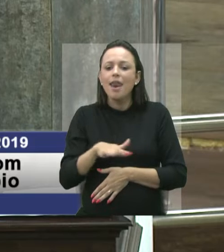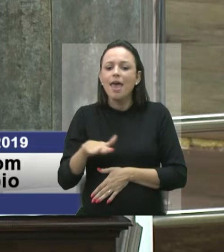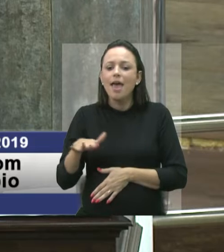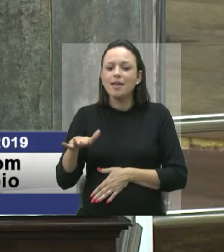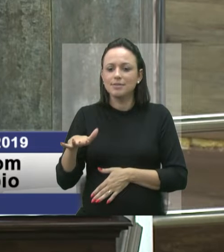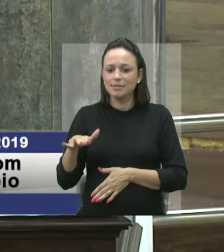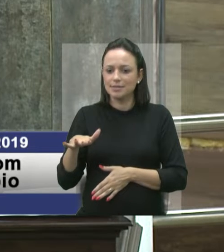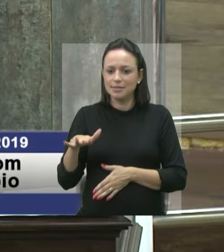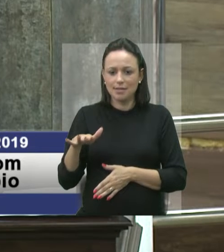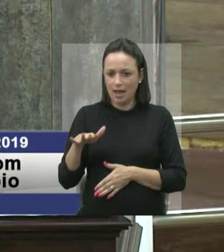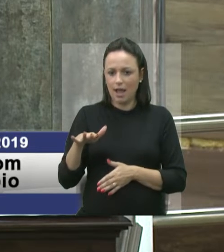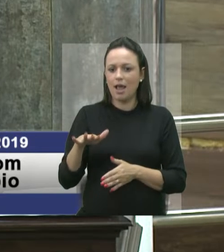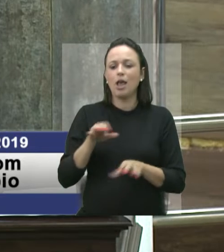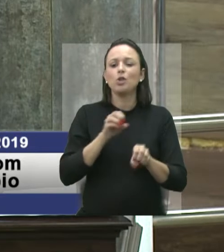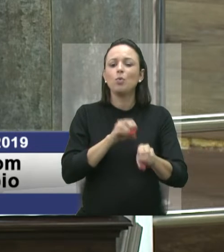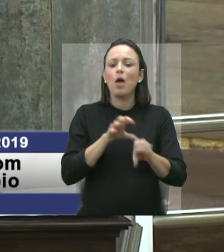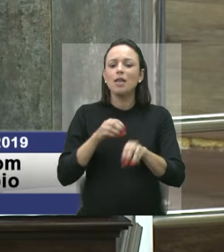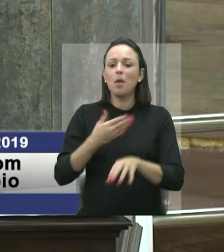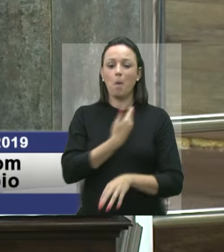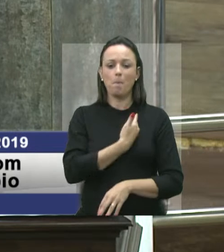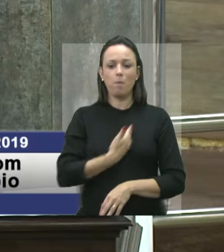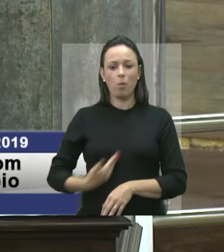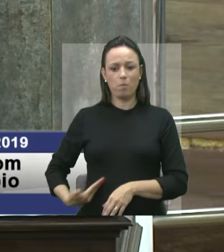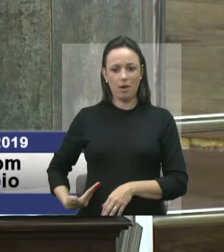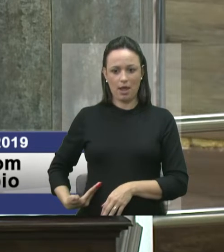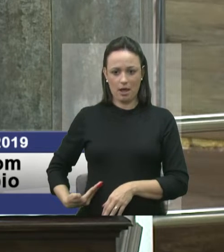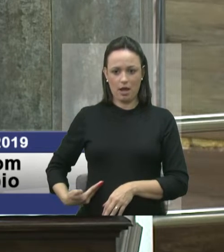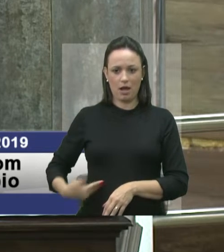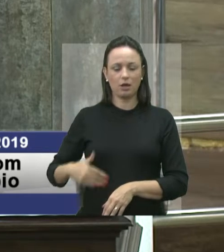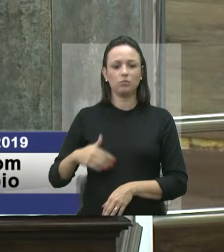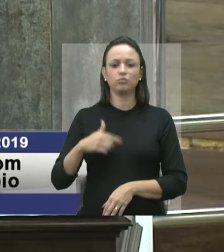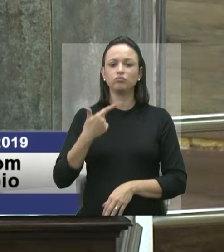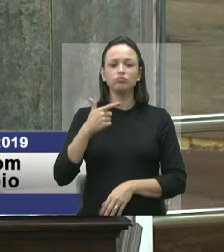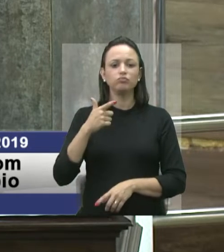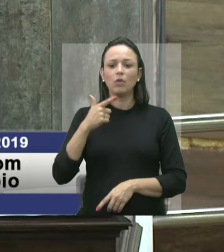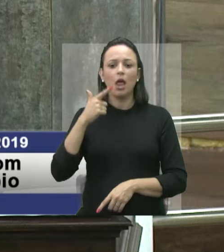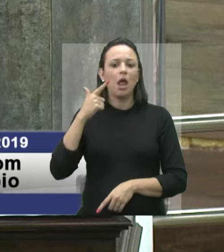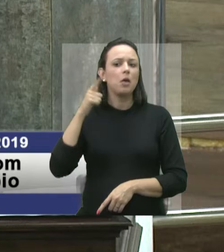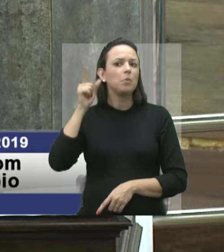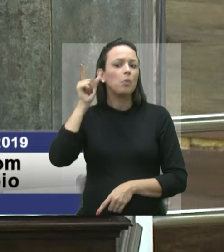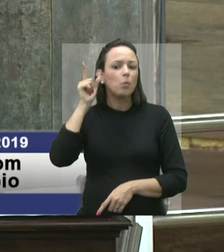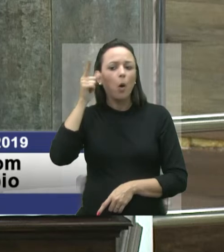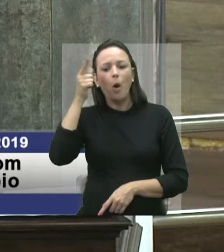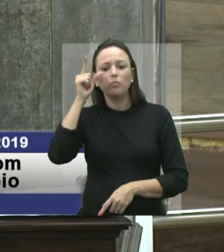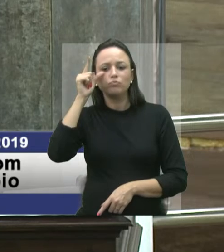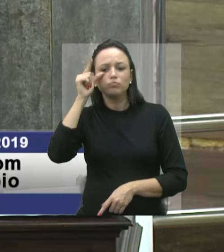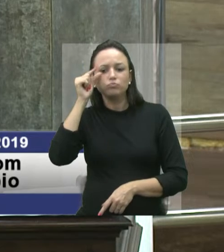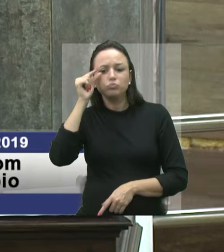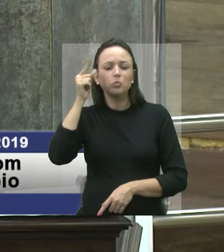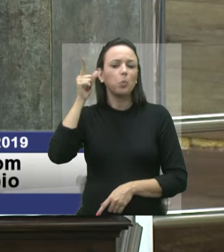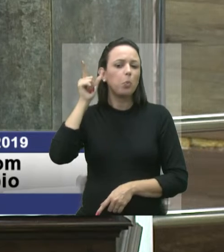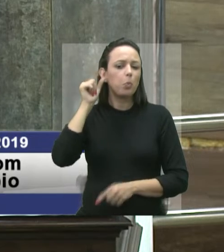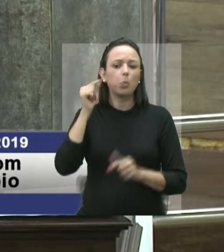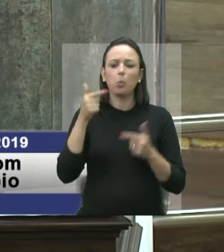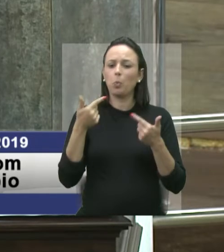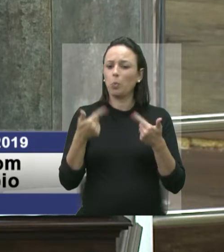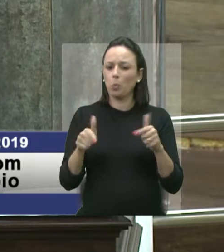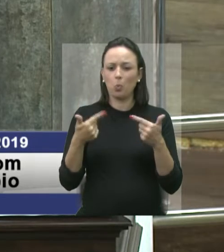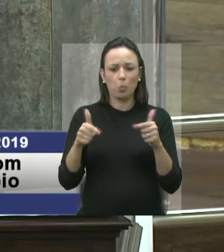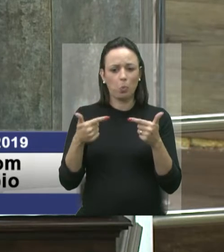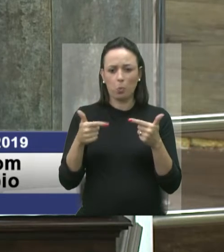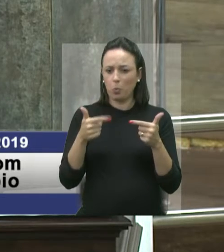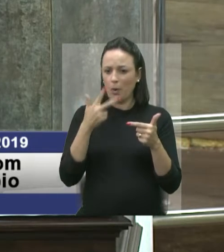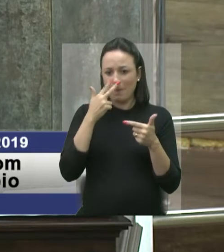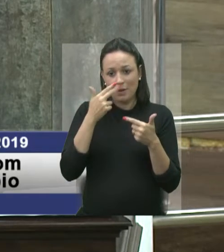de ensino pública que tenham algum grau de perda de visual e auditiva